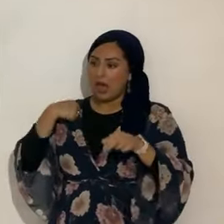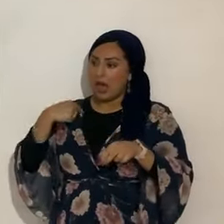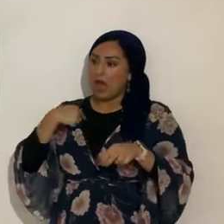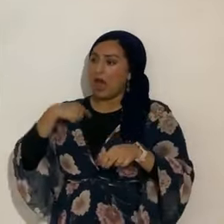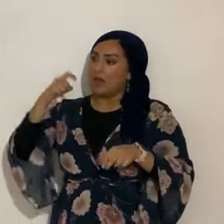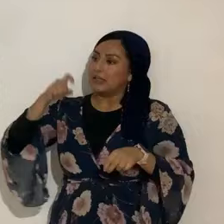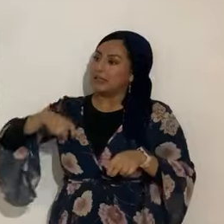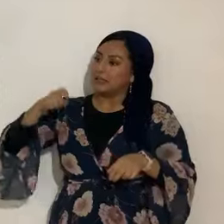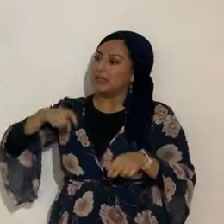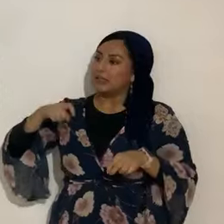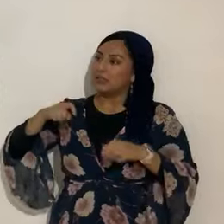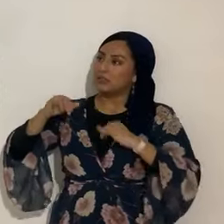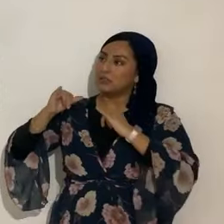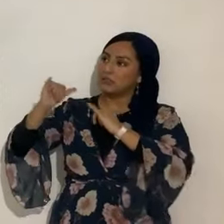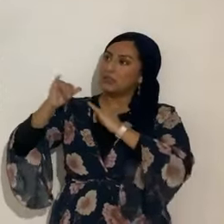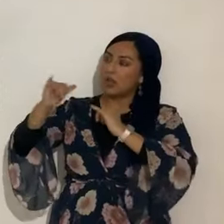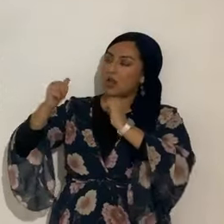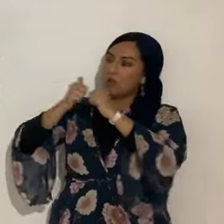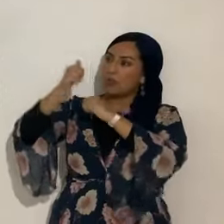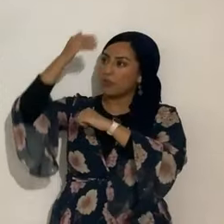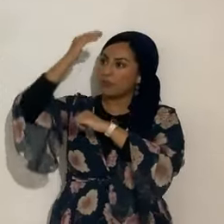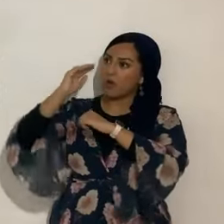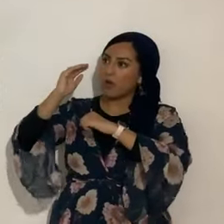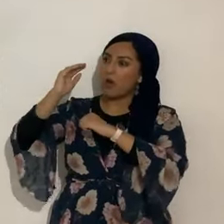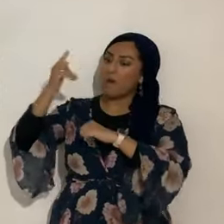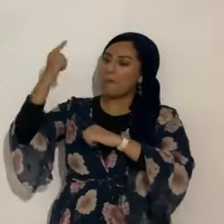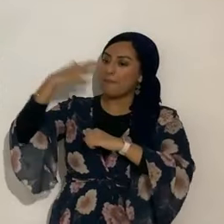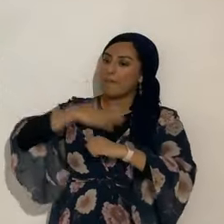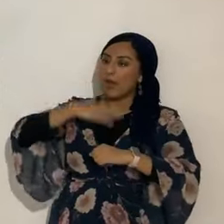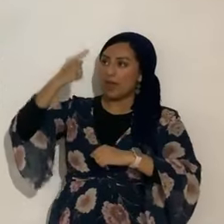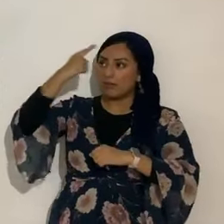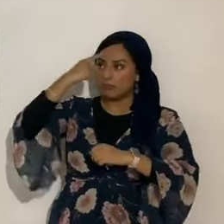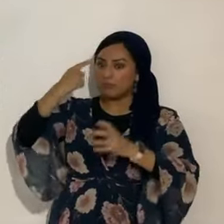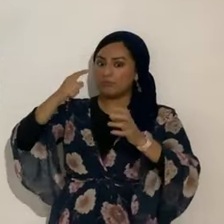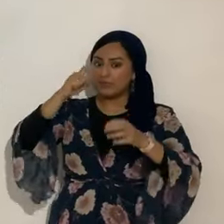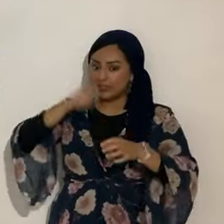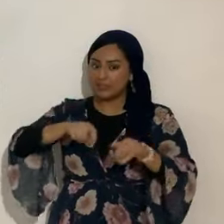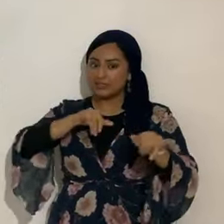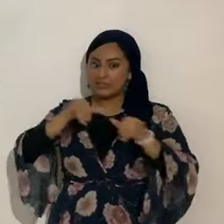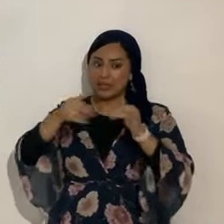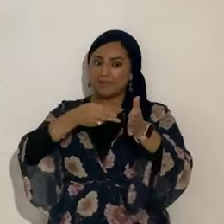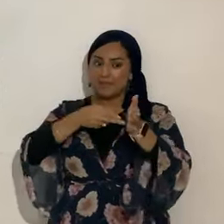o guardar sus mandamientos para que yo tenga una mentalidad recta, es lo que me llamó la atención.